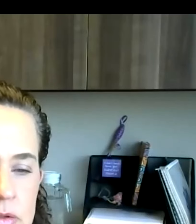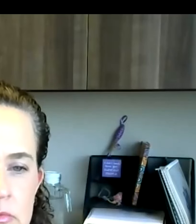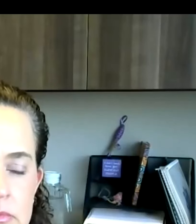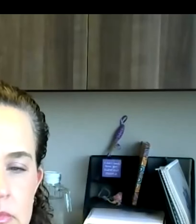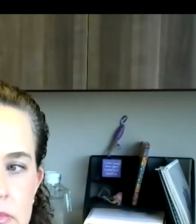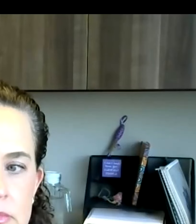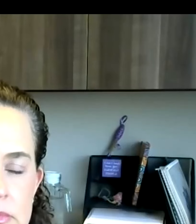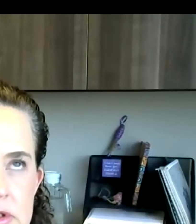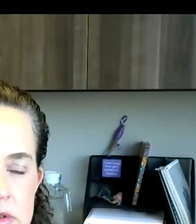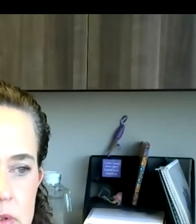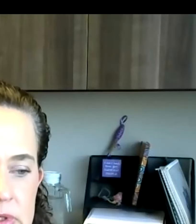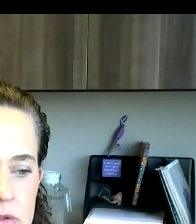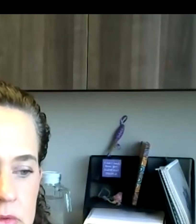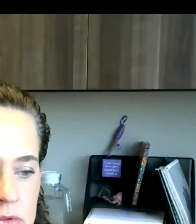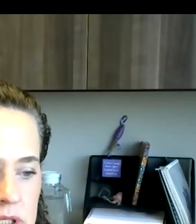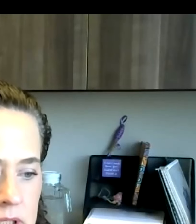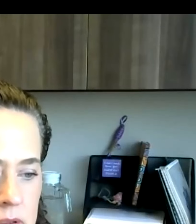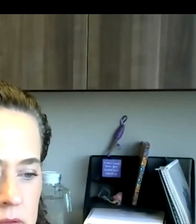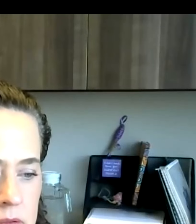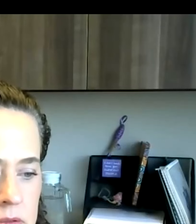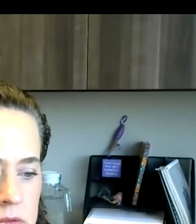que son, si mal no recuerdo,